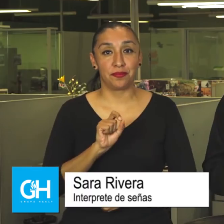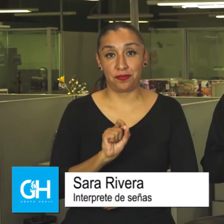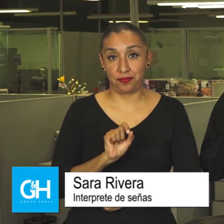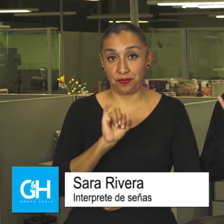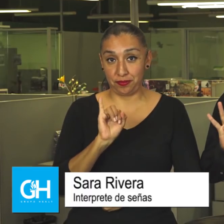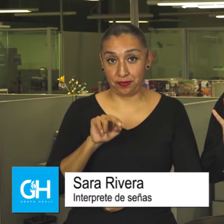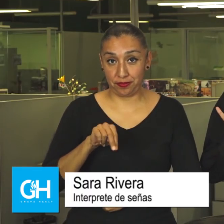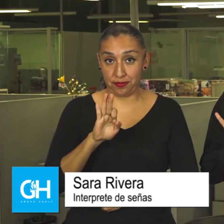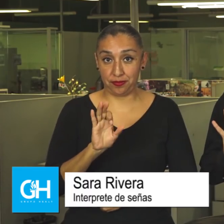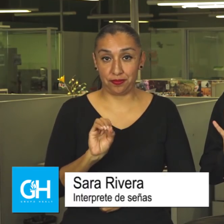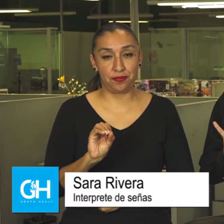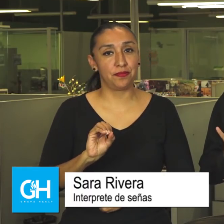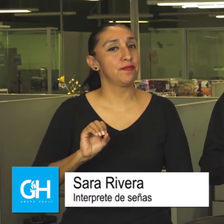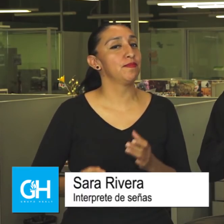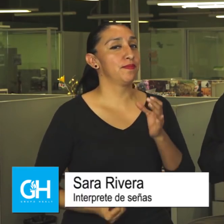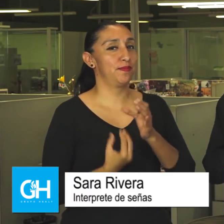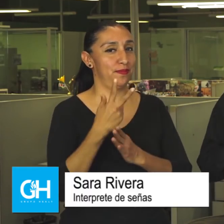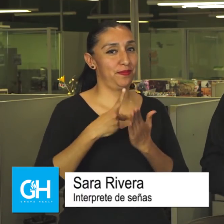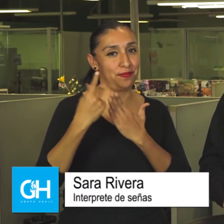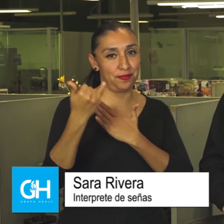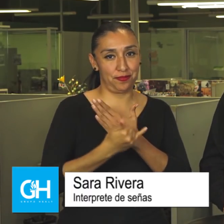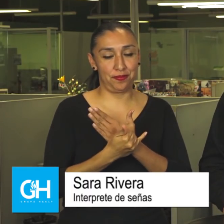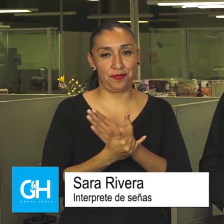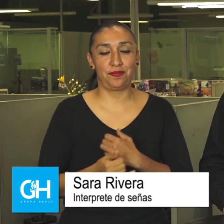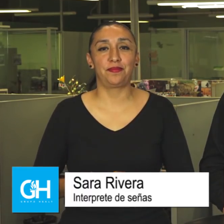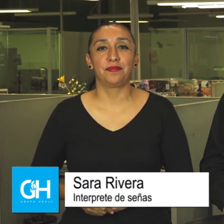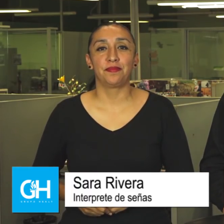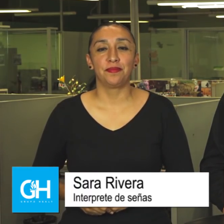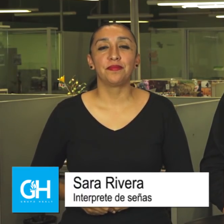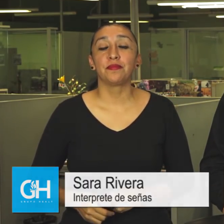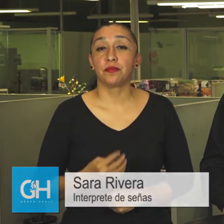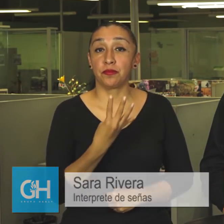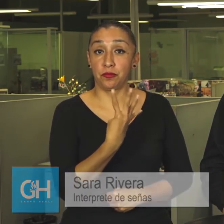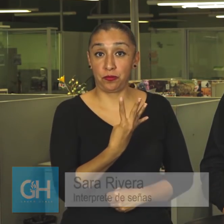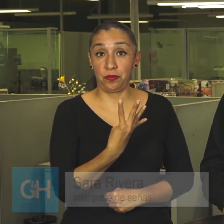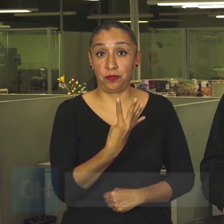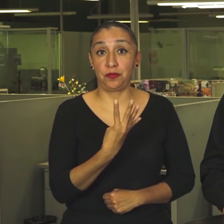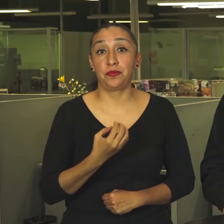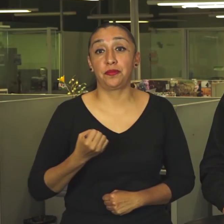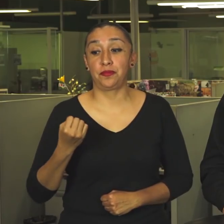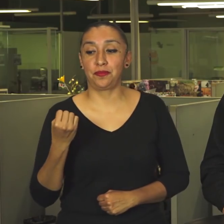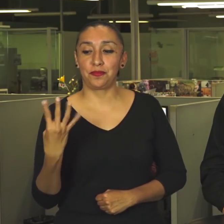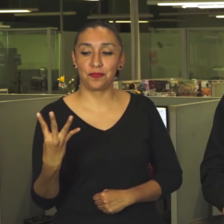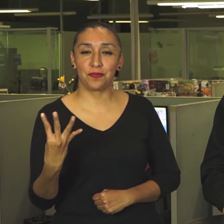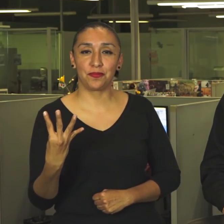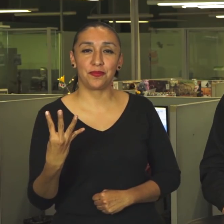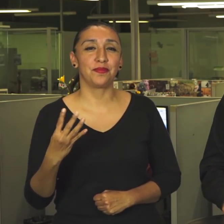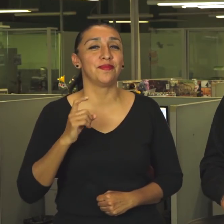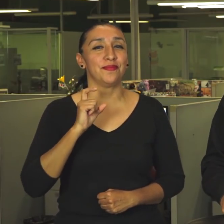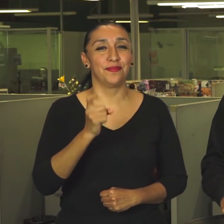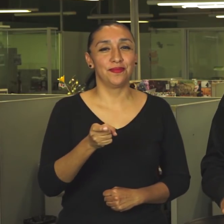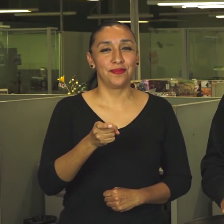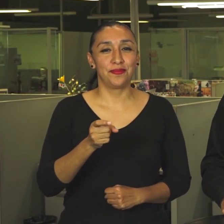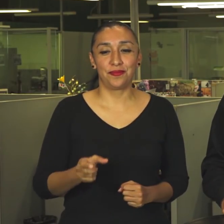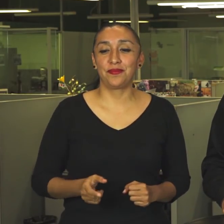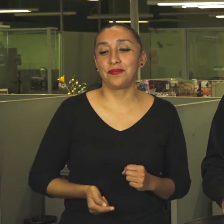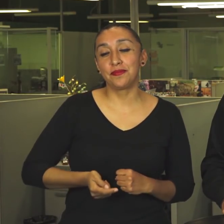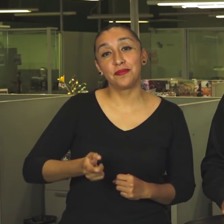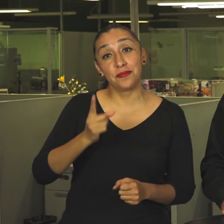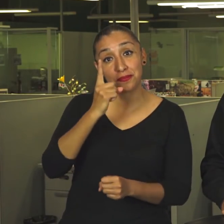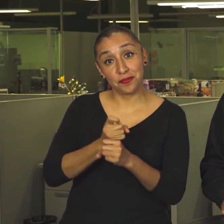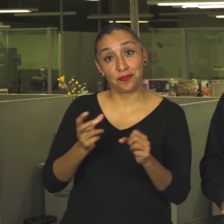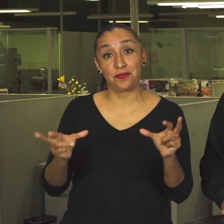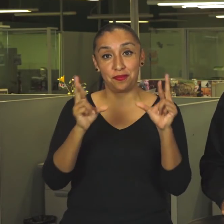proyecto 4 a las 4 el primer resumen informativo a través de las redes sociales en vivo en español y en lengua de señas